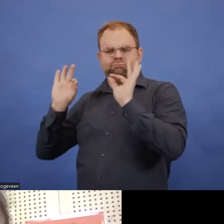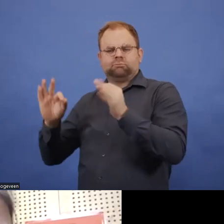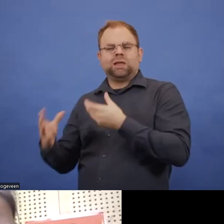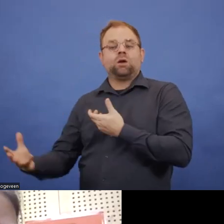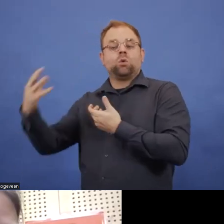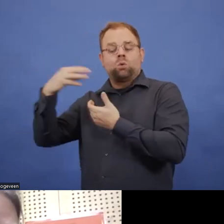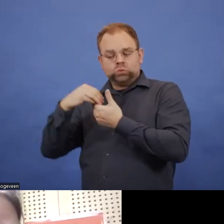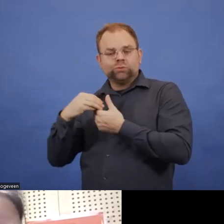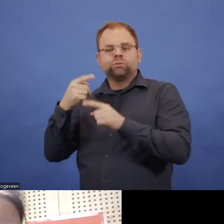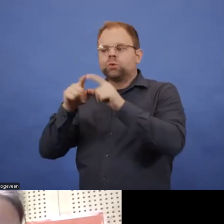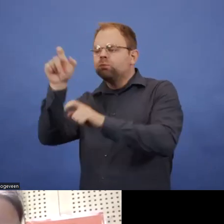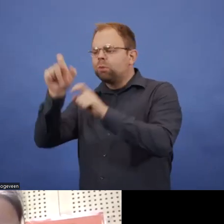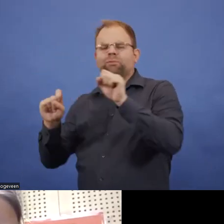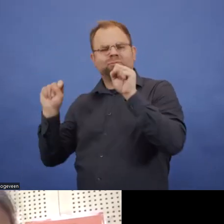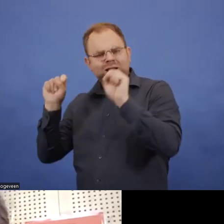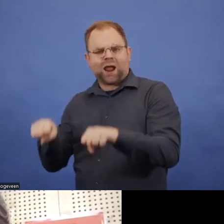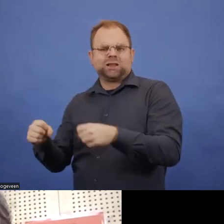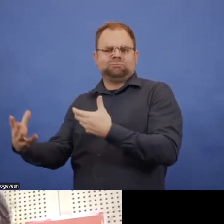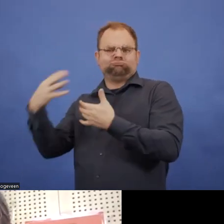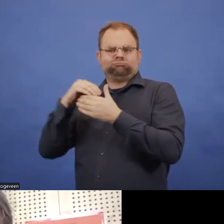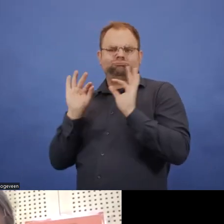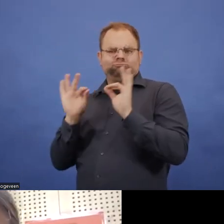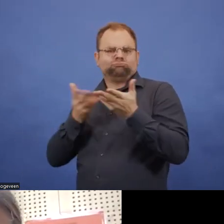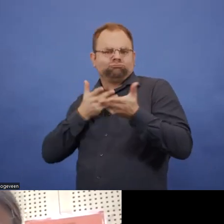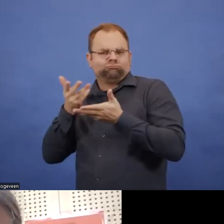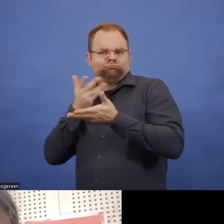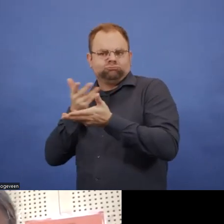a través de la participación.